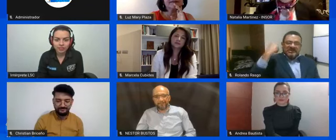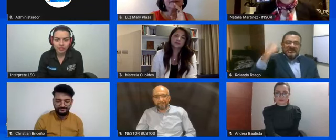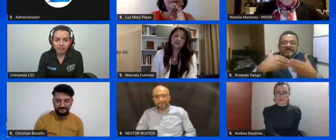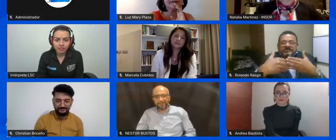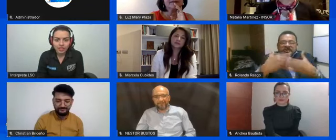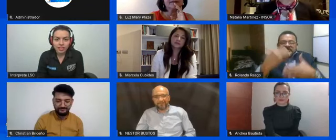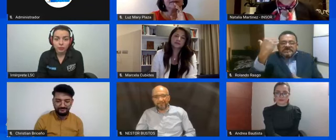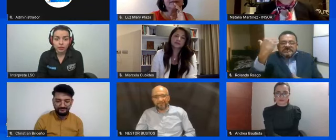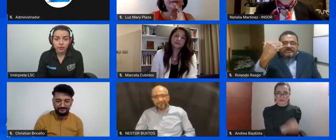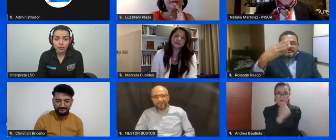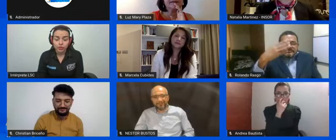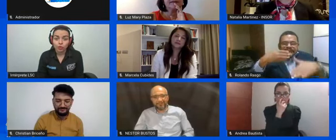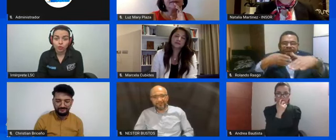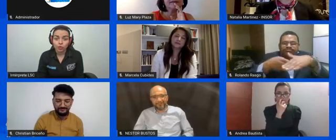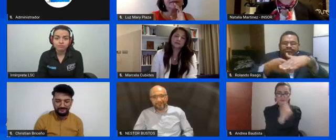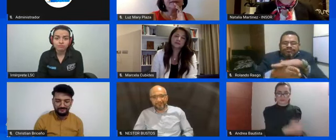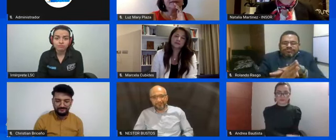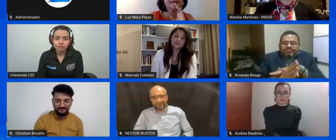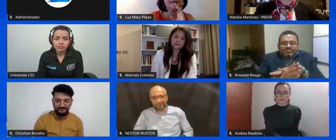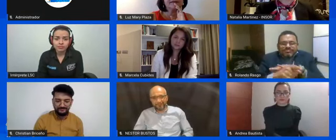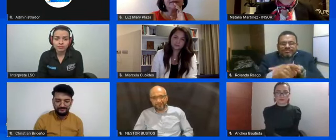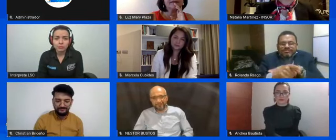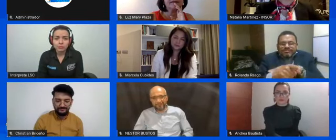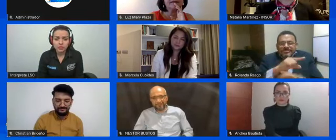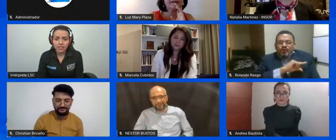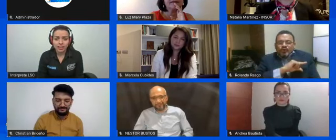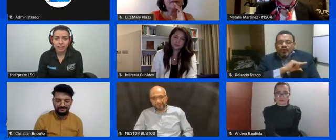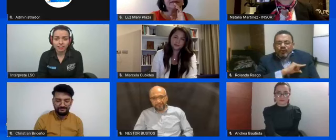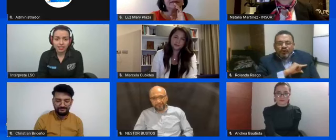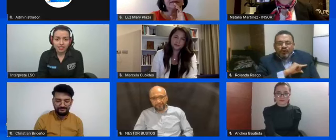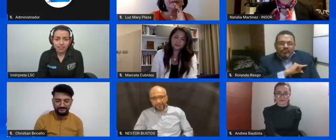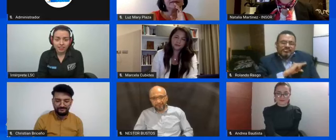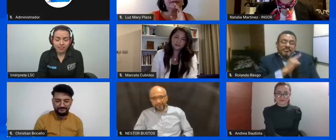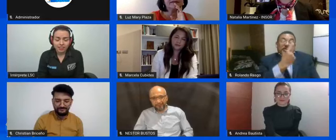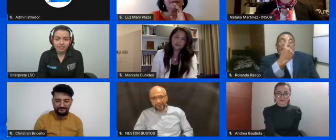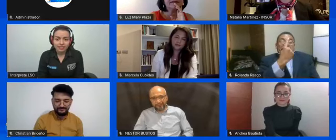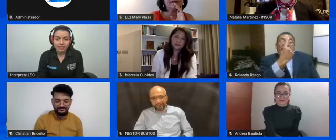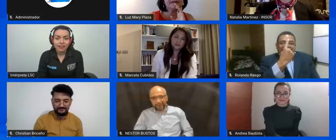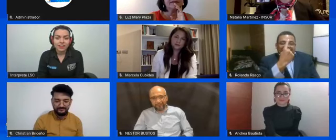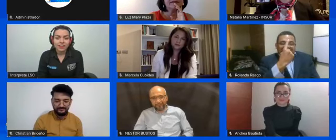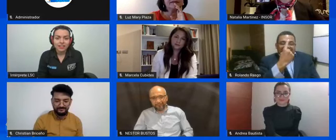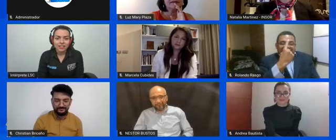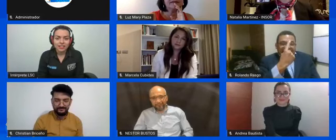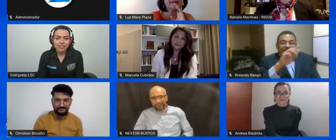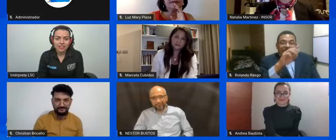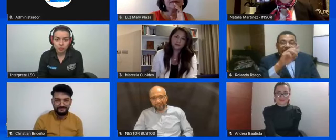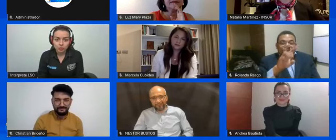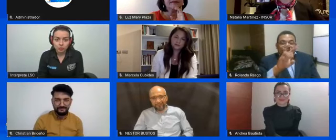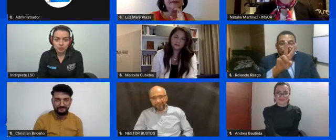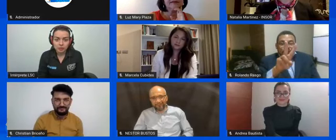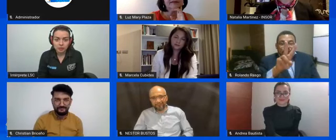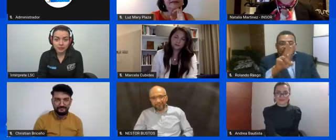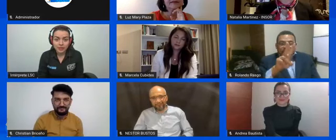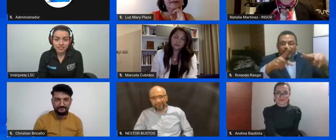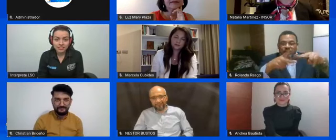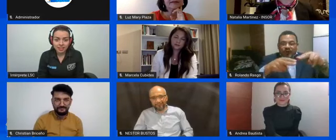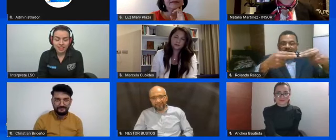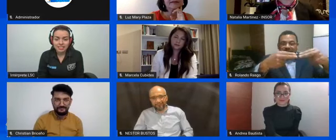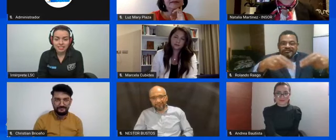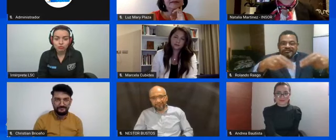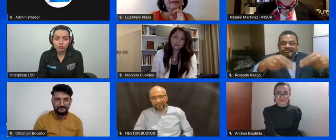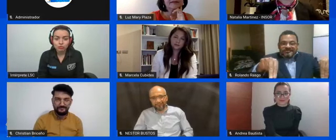Y bueno, yo tengo la posibilidad de haber ingresado al INSOR por primera vez hace